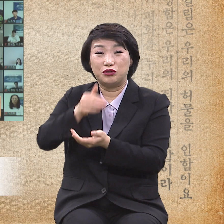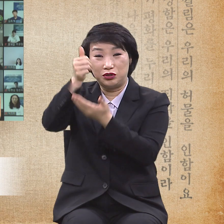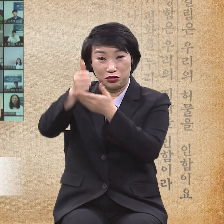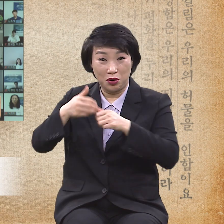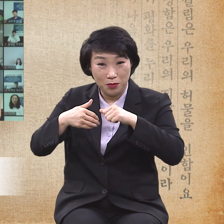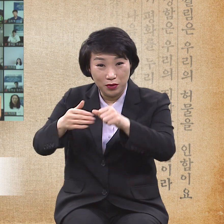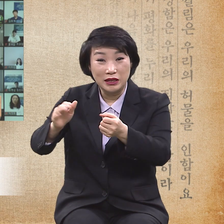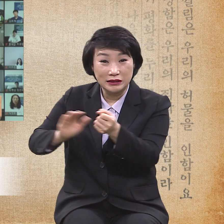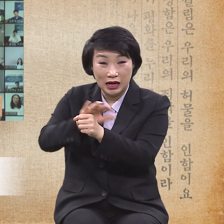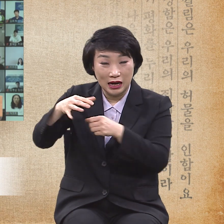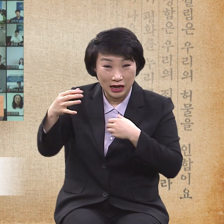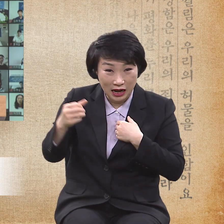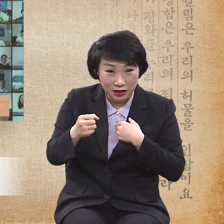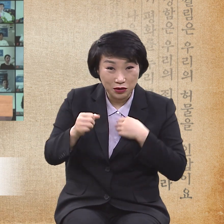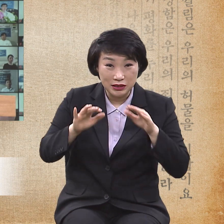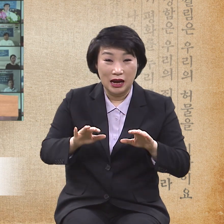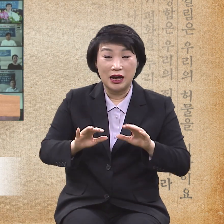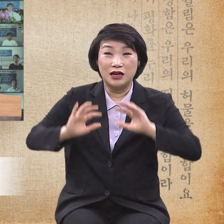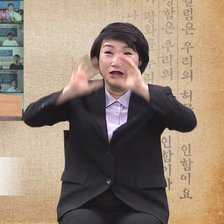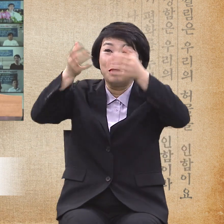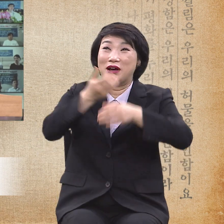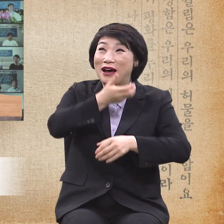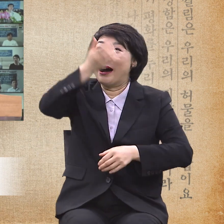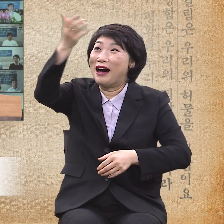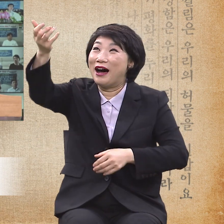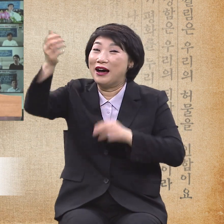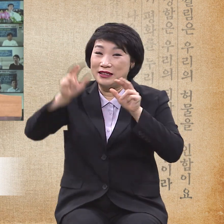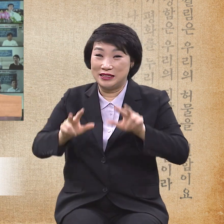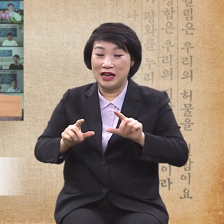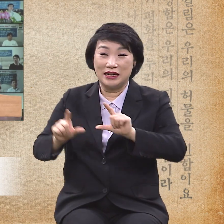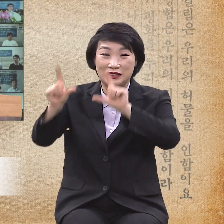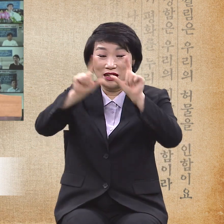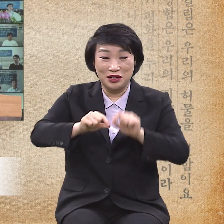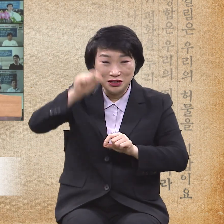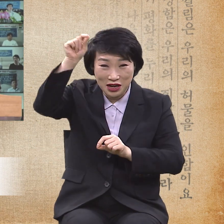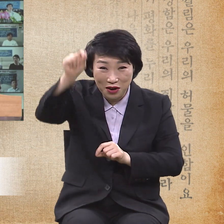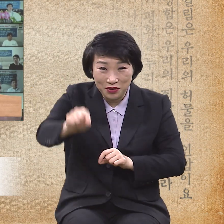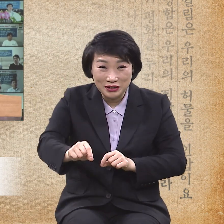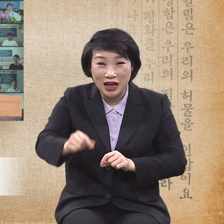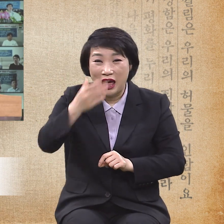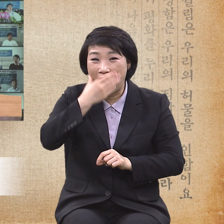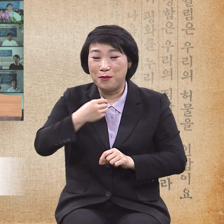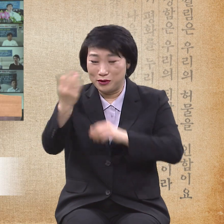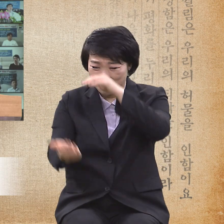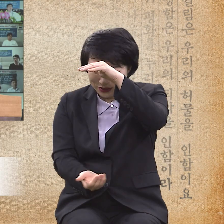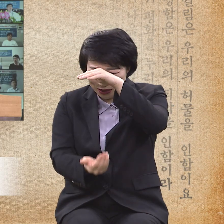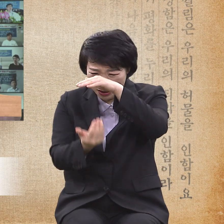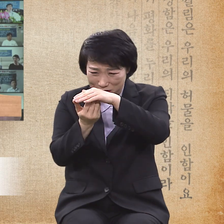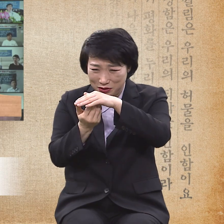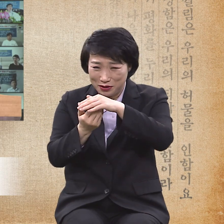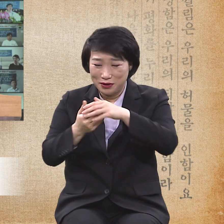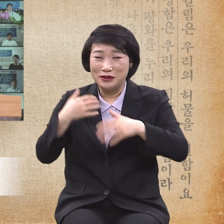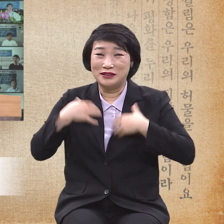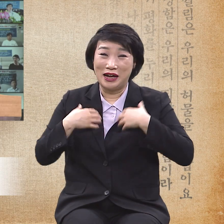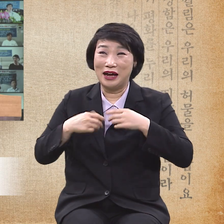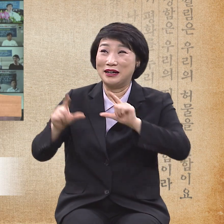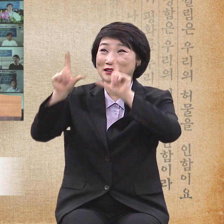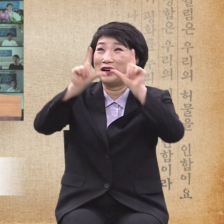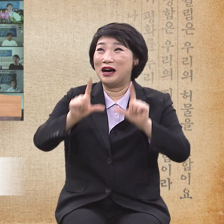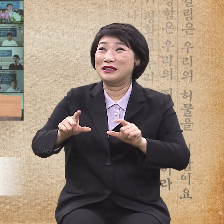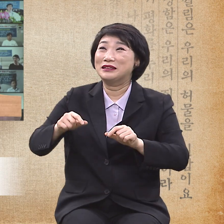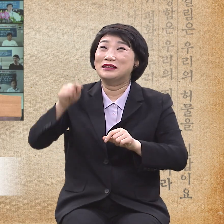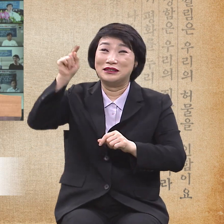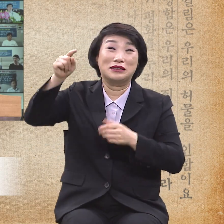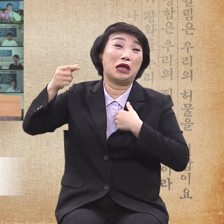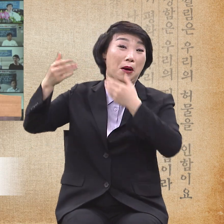주신 사랑으로 영원한 천국에서 행복의 절정, 극치를 누리고 살 수 있는